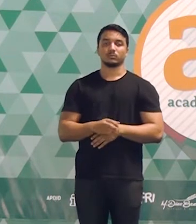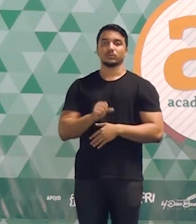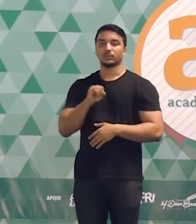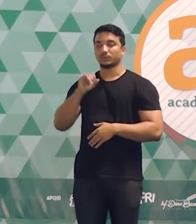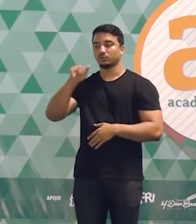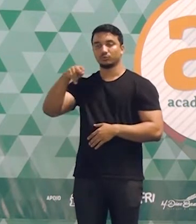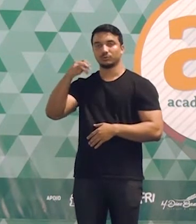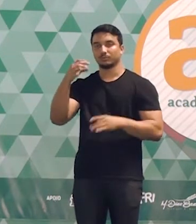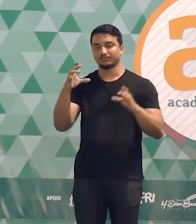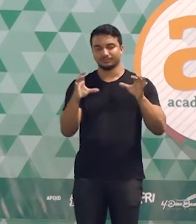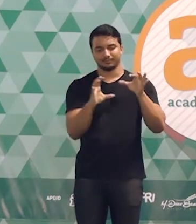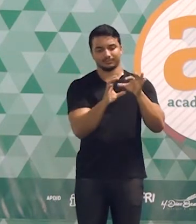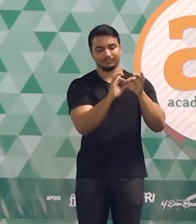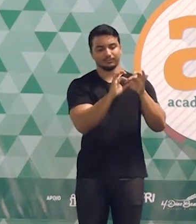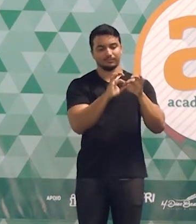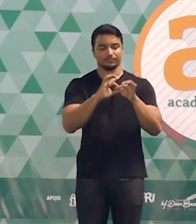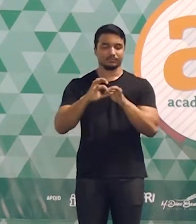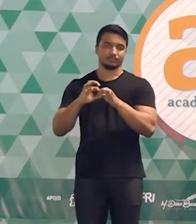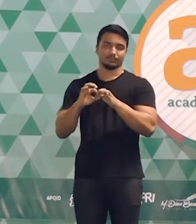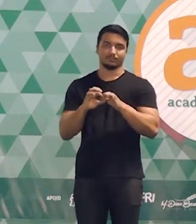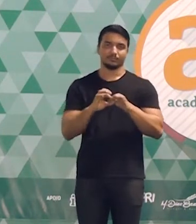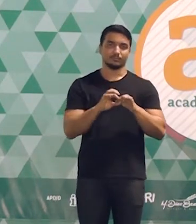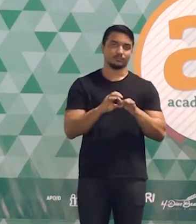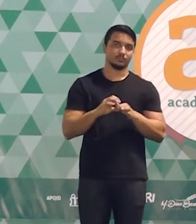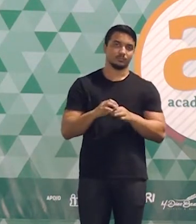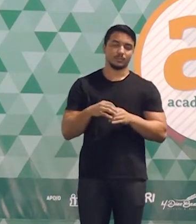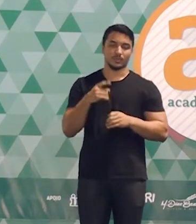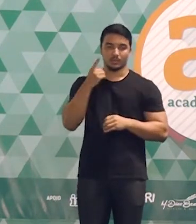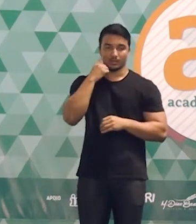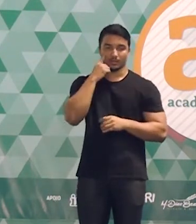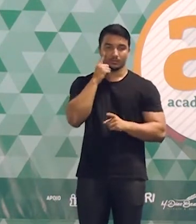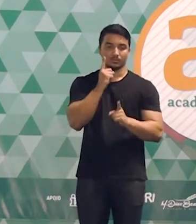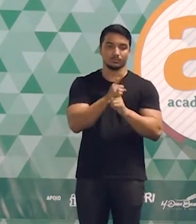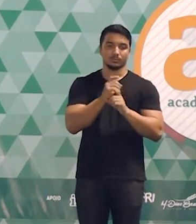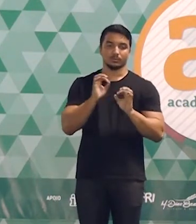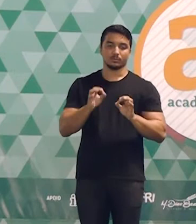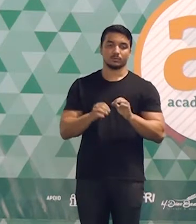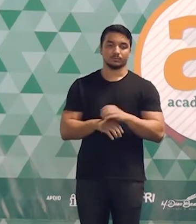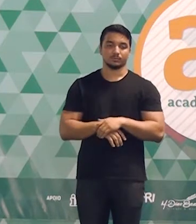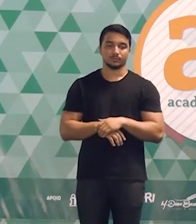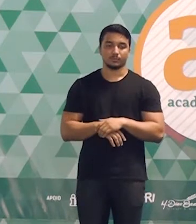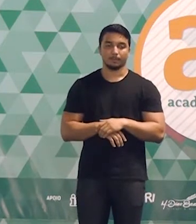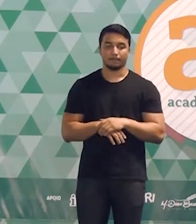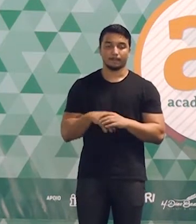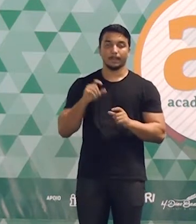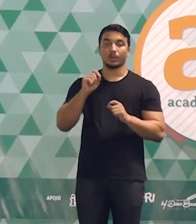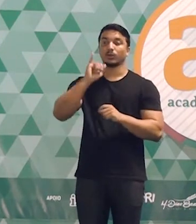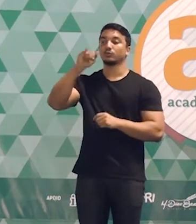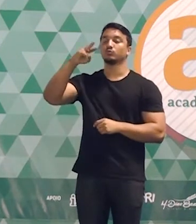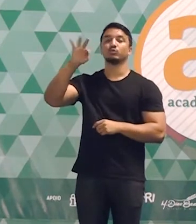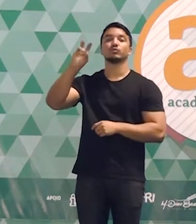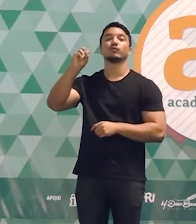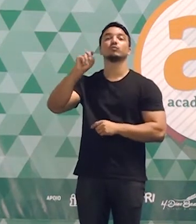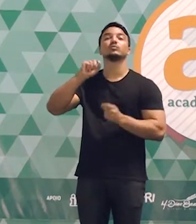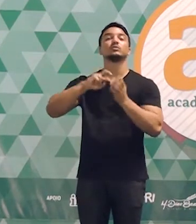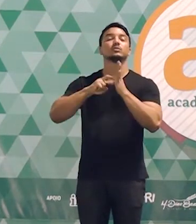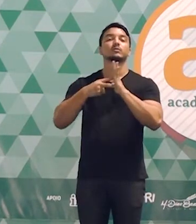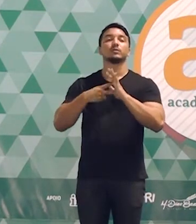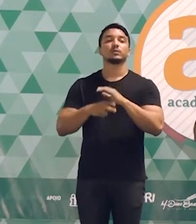explicitasse injunção e metalinguagem, né? Pois está aí para você, ó, veio tudo já marcado. O que são textos